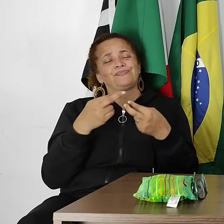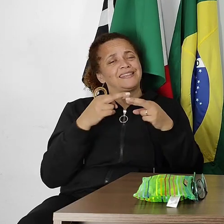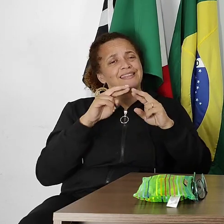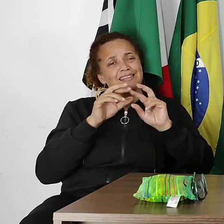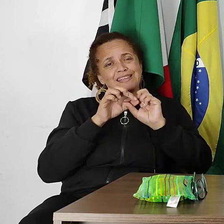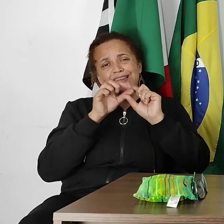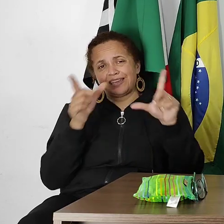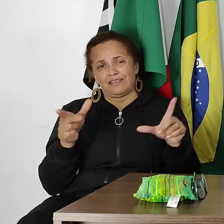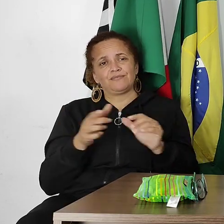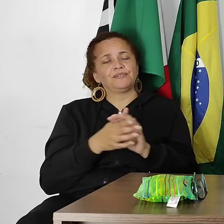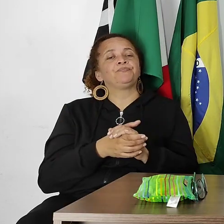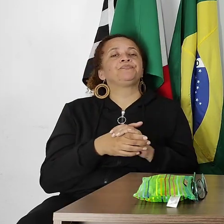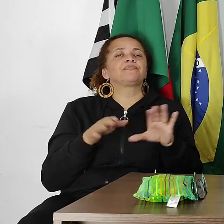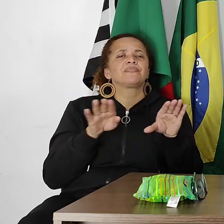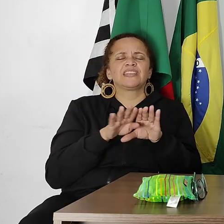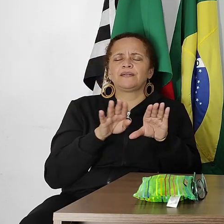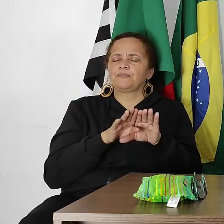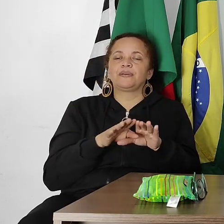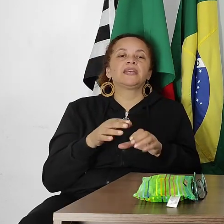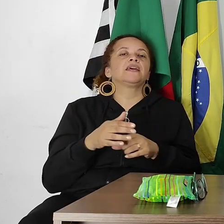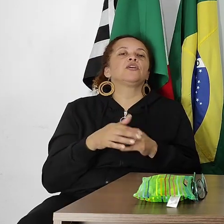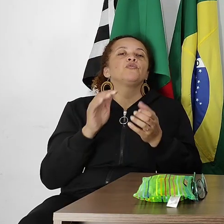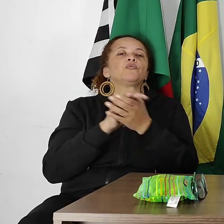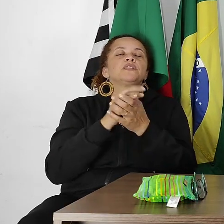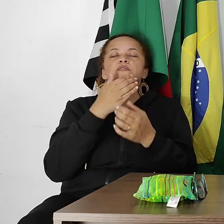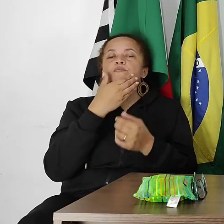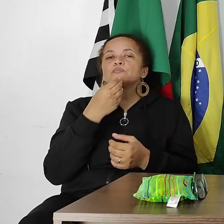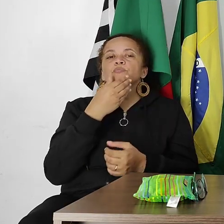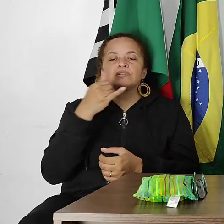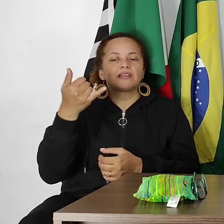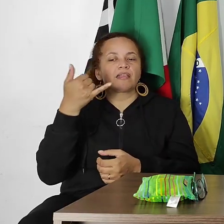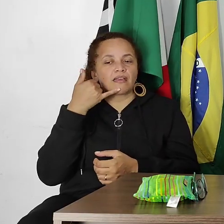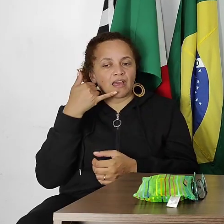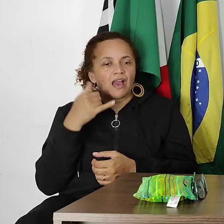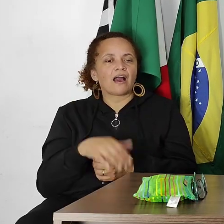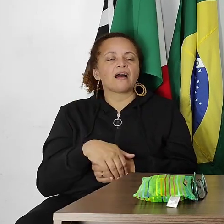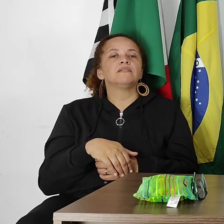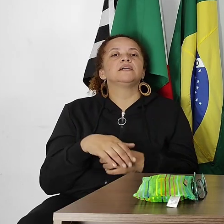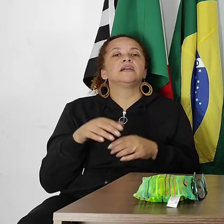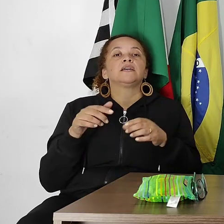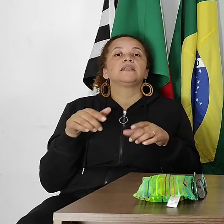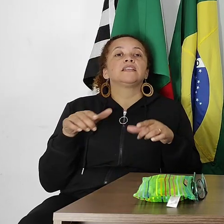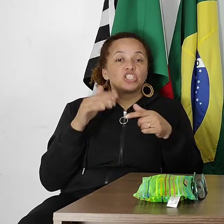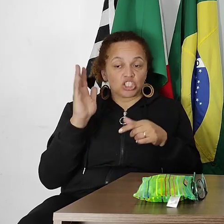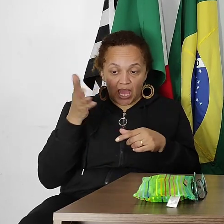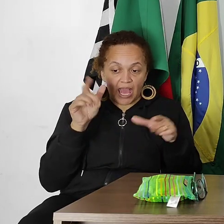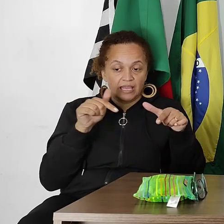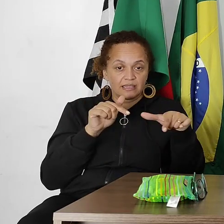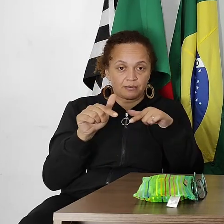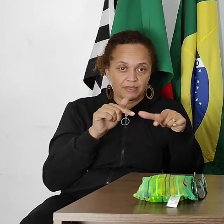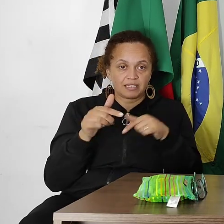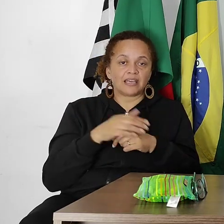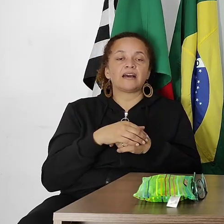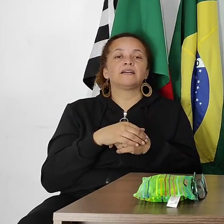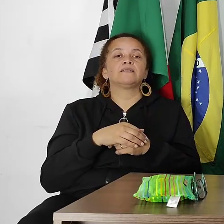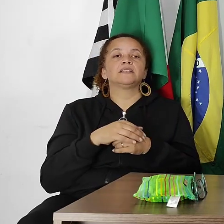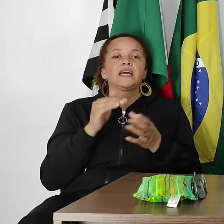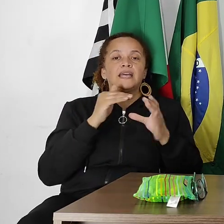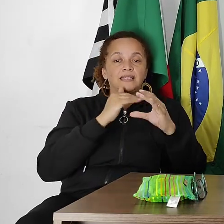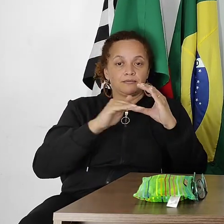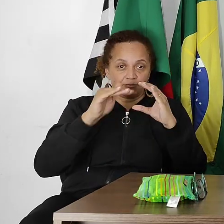e várias vezes ele me ligava, falava preocupado, enviava dinheiro para mim e para o Bruno, né, preocupado com a gente. Aí eu já vi